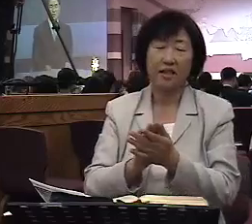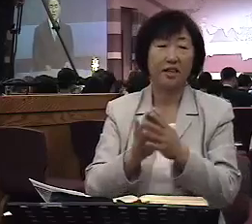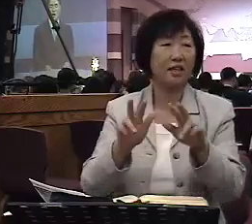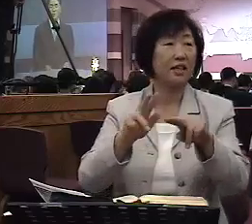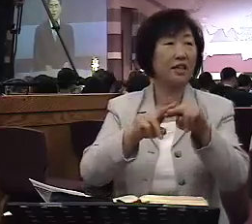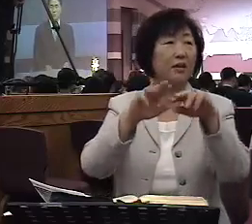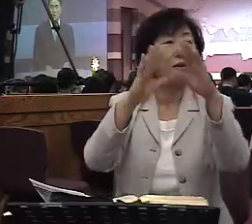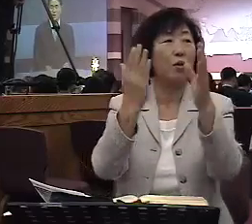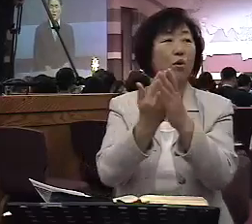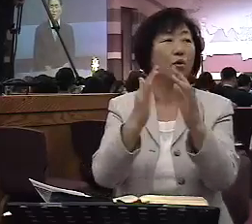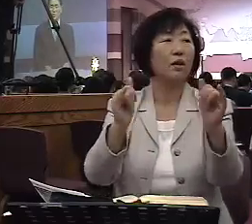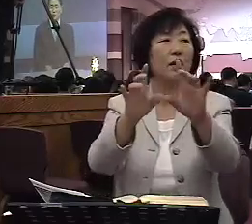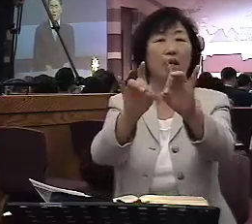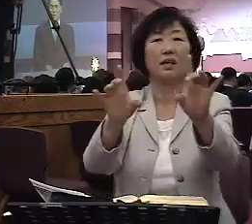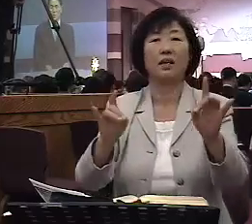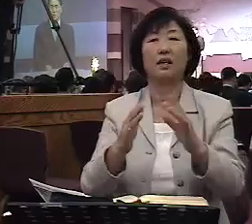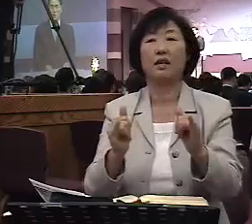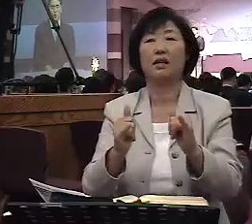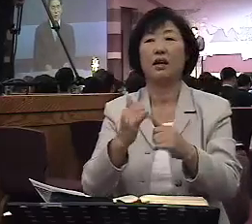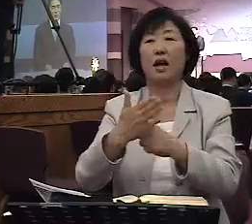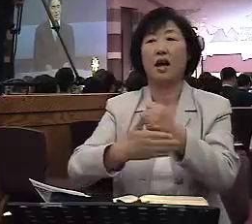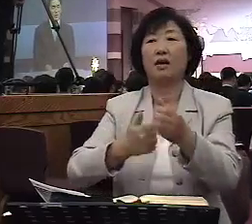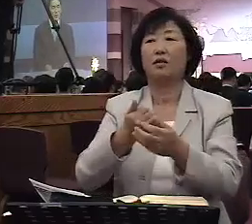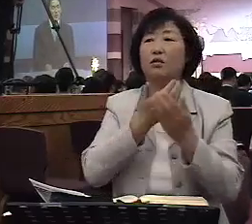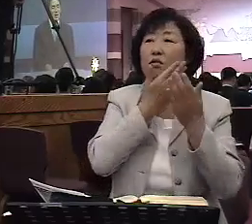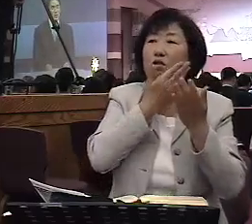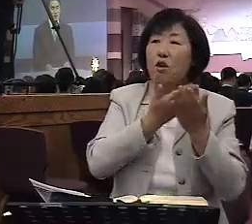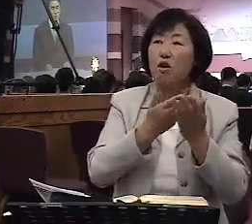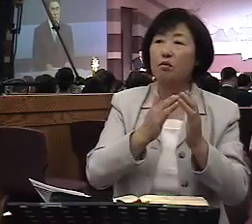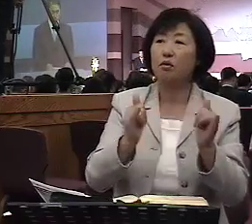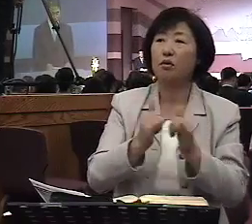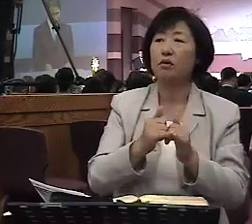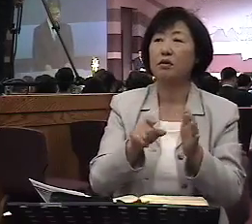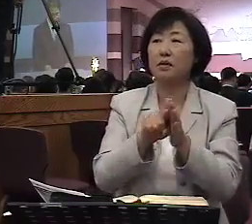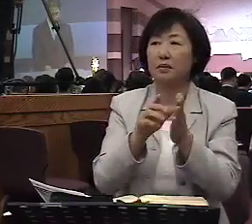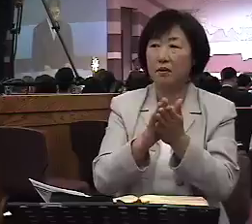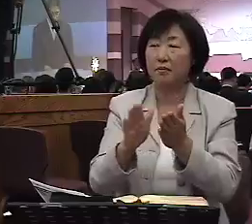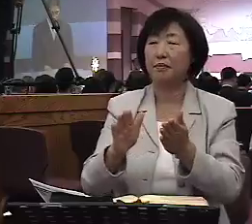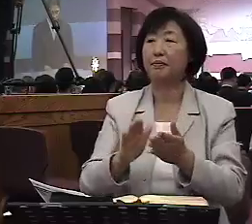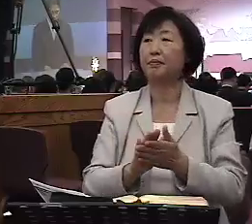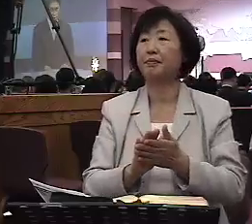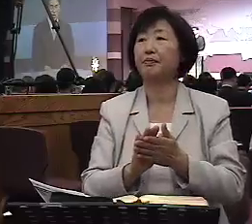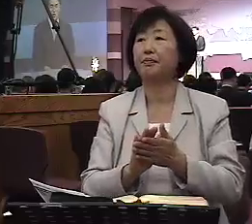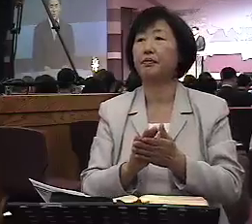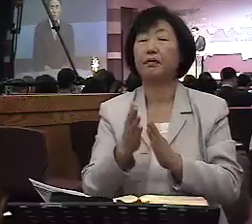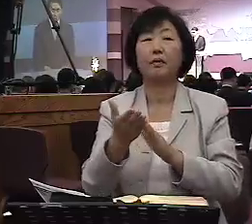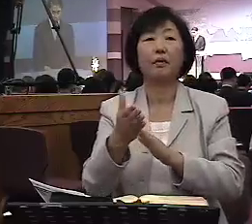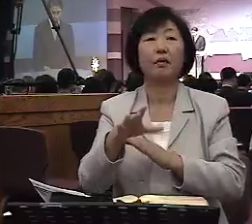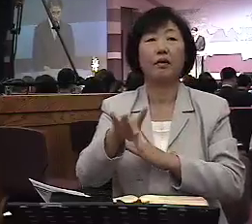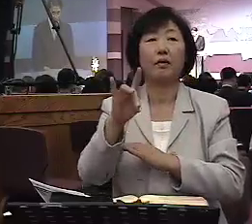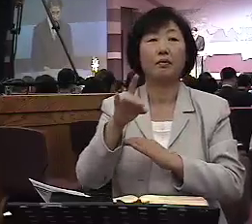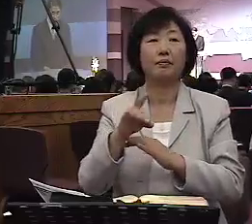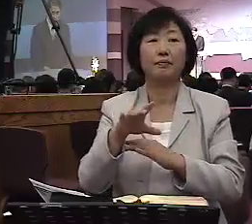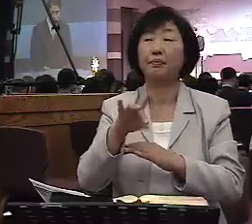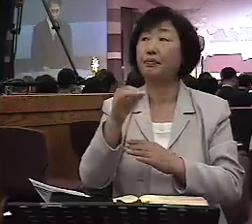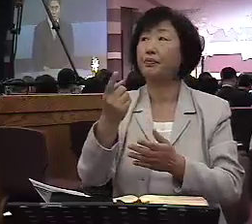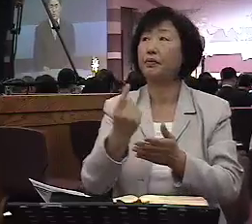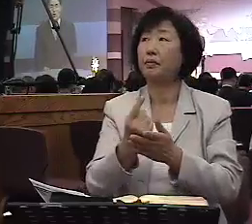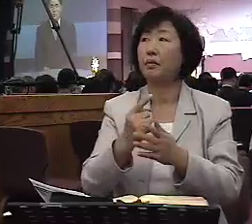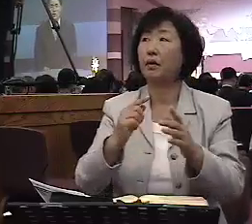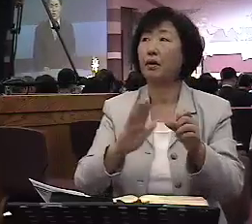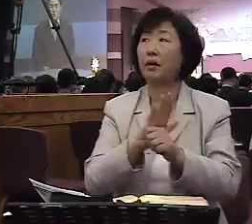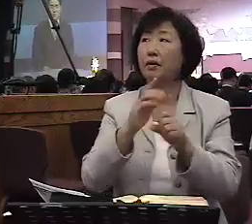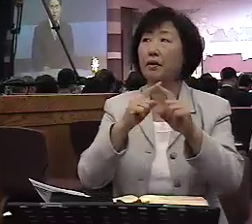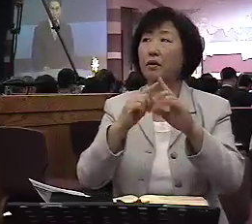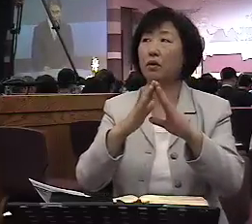모든 분들이 한 분 한 분이 너무나 하나님 보내신 소중한 분이심을 믿습니다. 먼저 오늘 처음으로 우리 남녀 사랑교회를 방문해